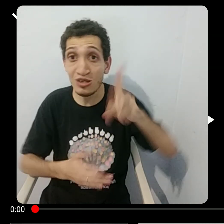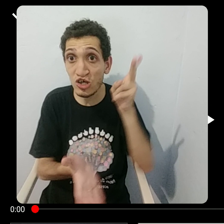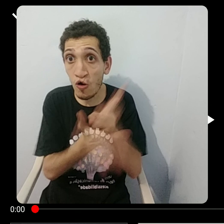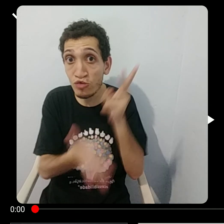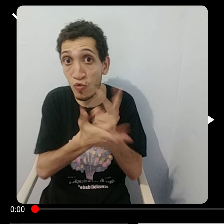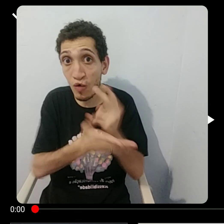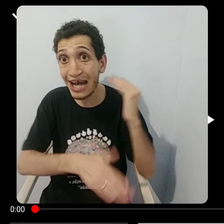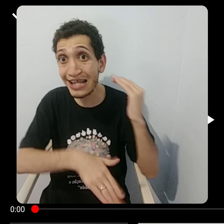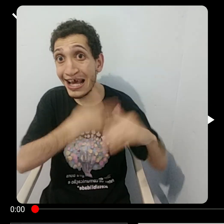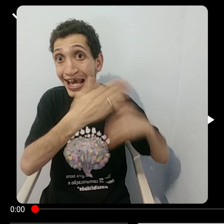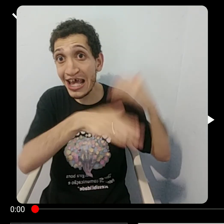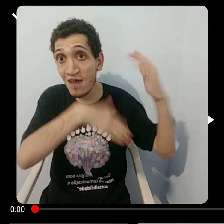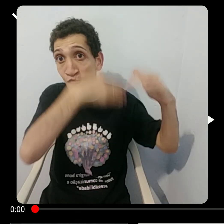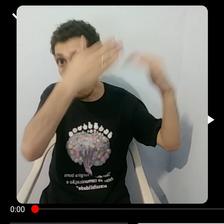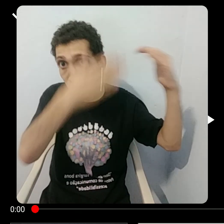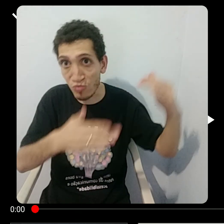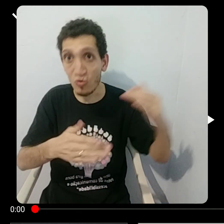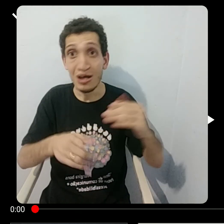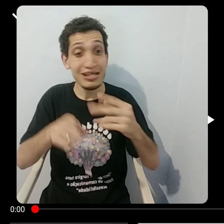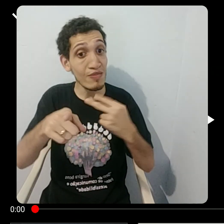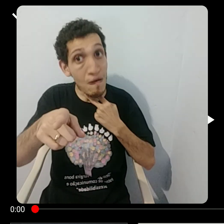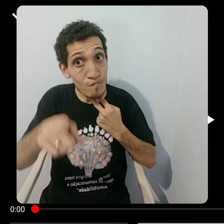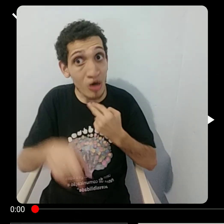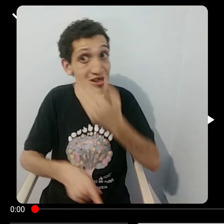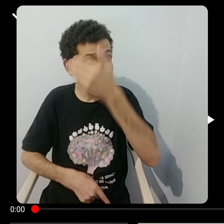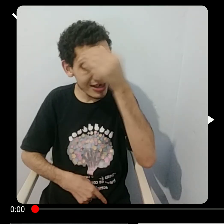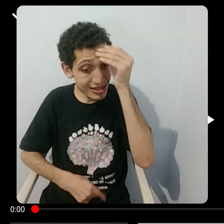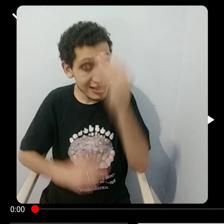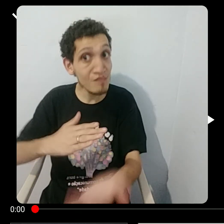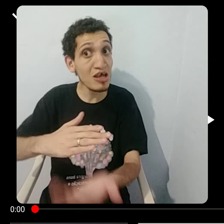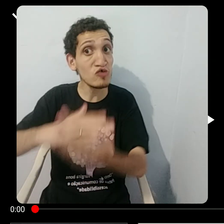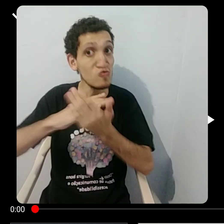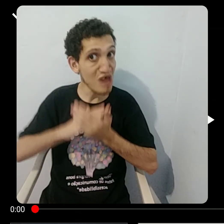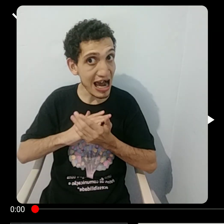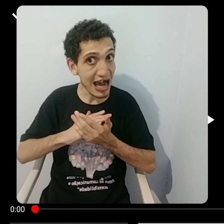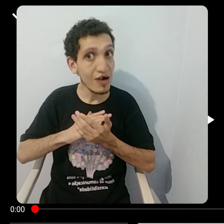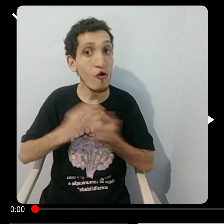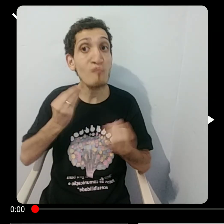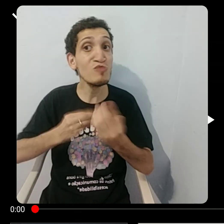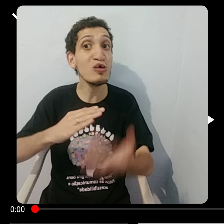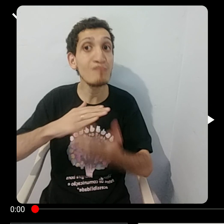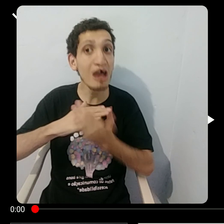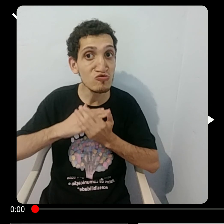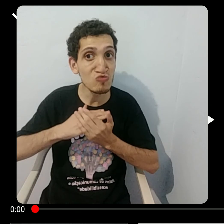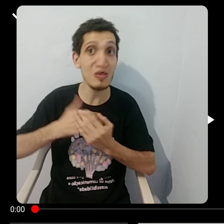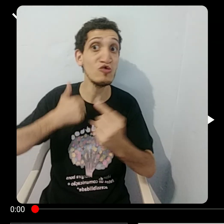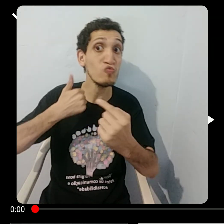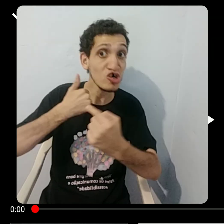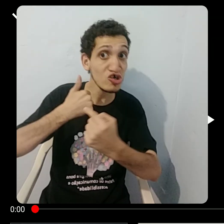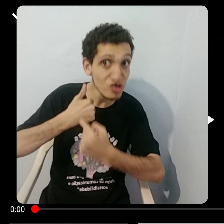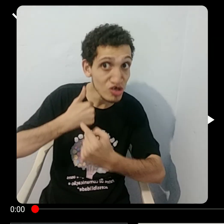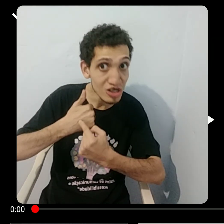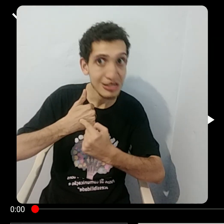vocês continuarem evoluindo. Você não pode esquecer de me ajudar. Como que você me ajuda? Tem que curtir, tem